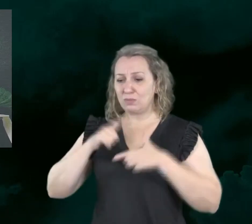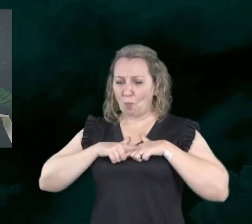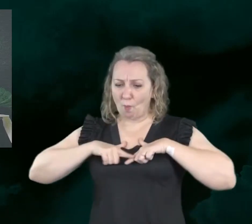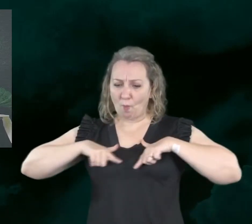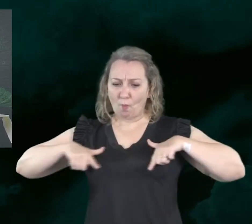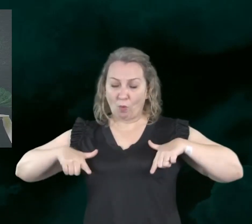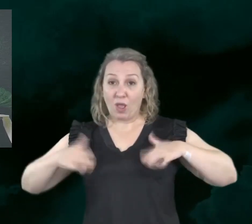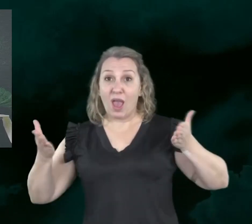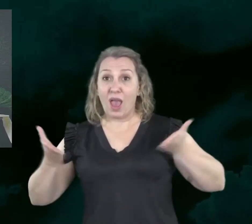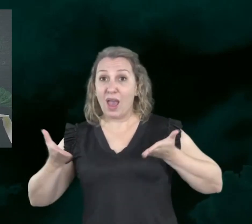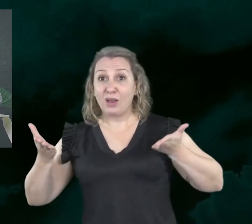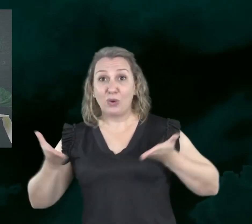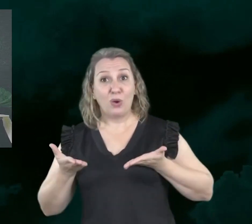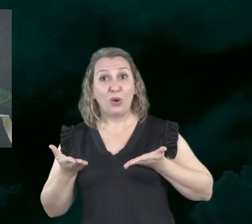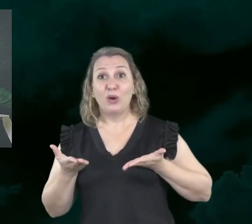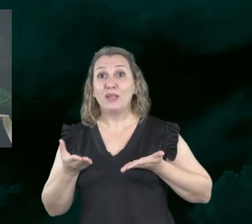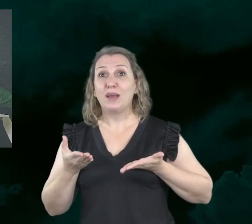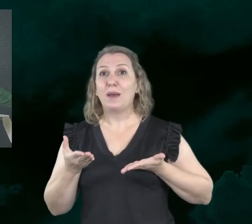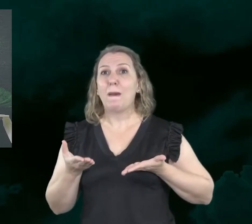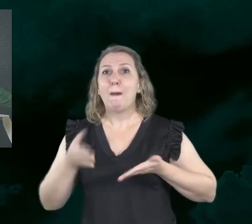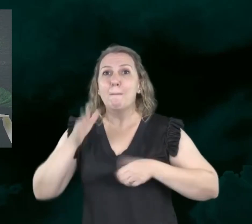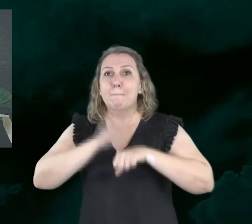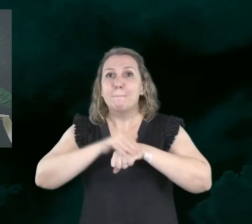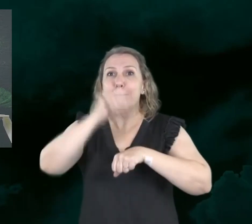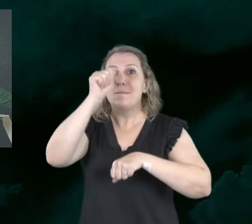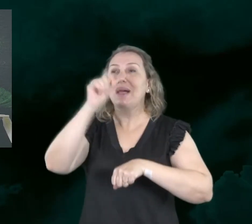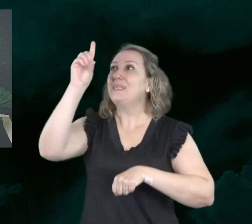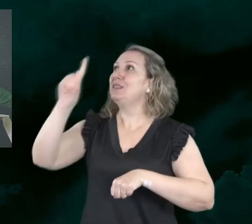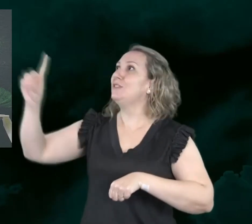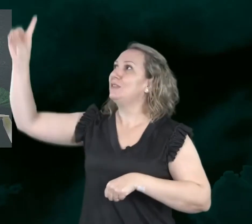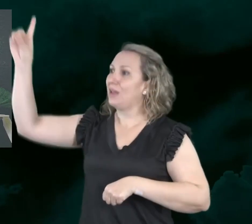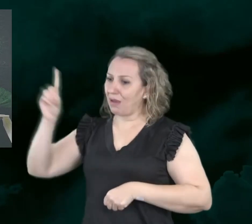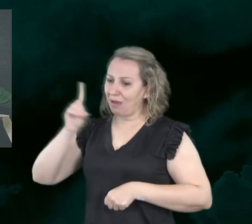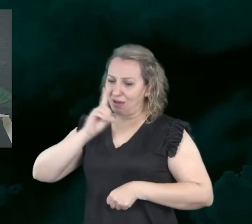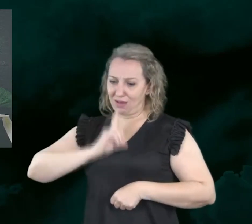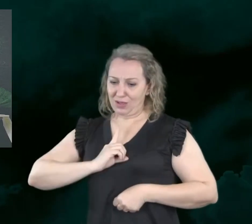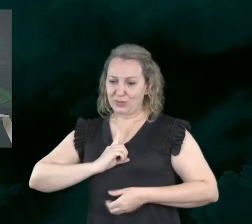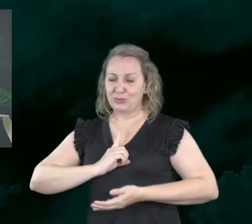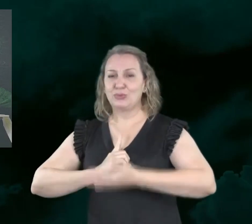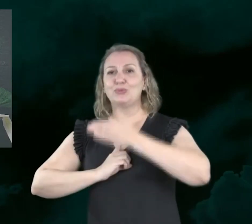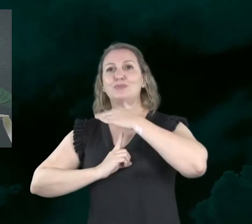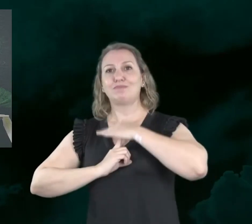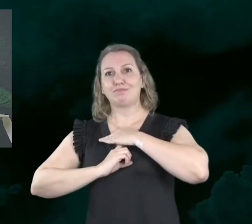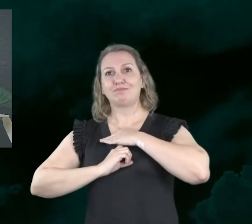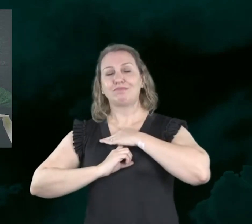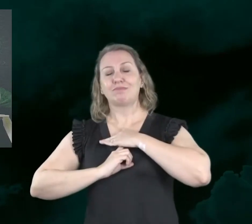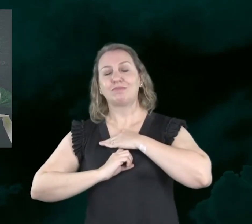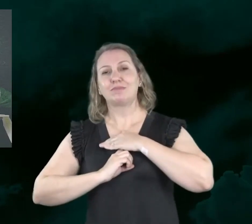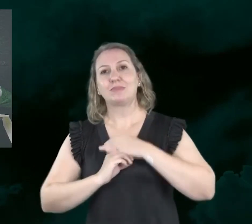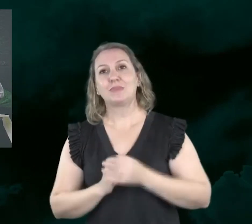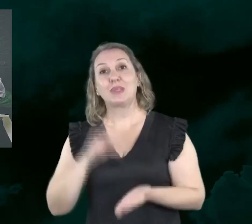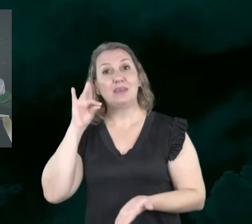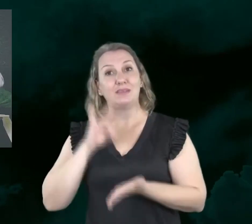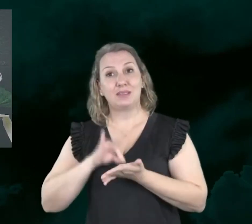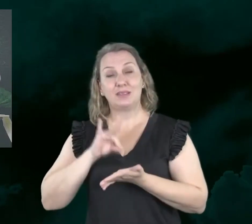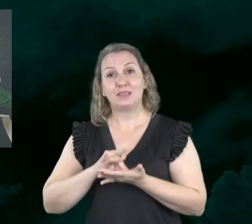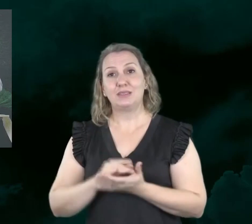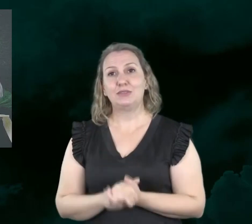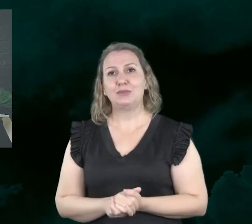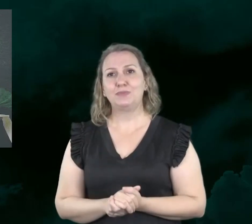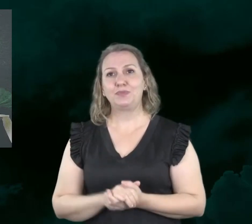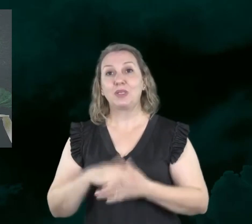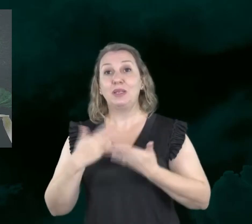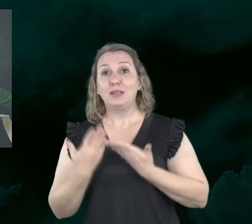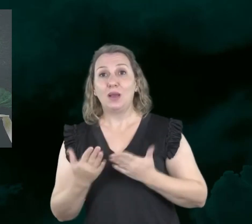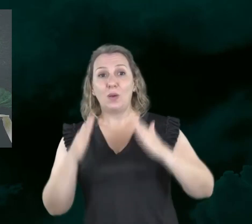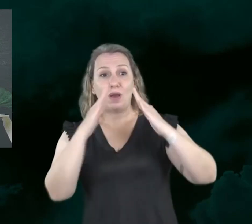cada vez menos vaidade, mais consistência de Deus, que é a própria verdade. Então, a igreja